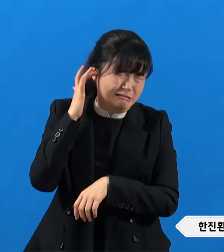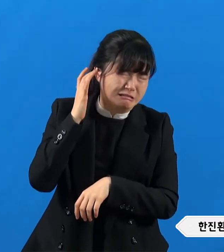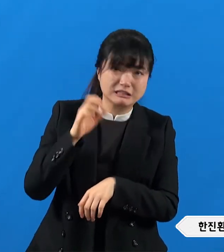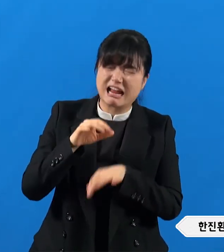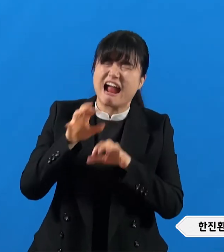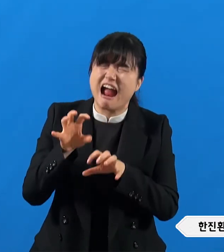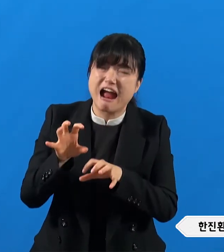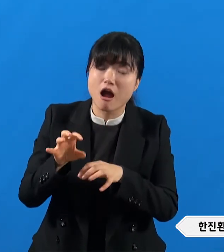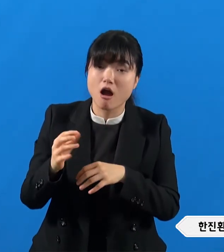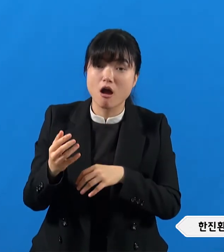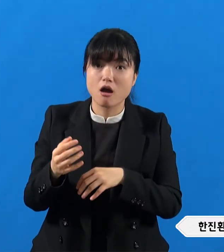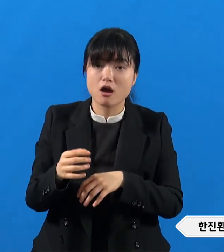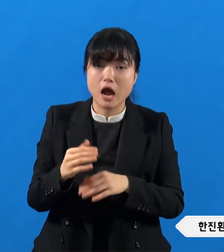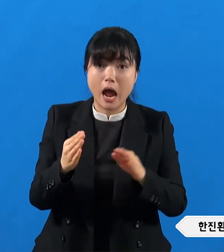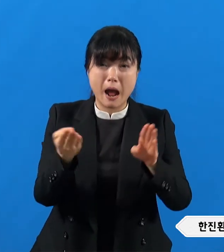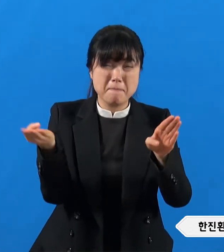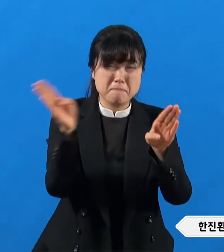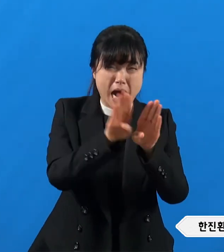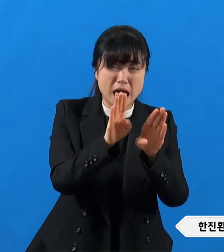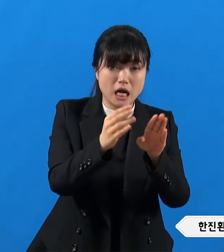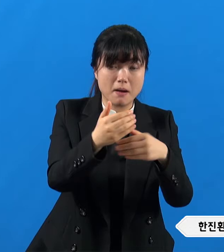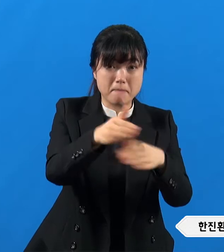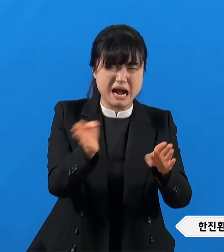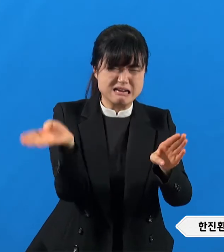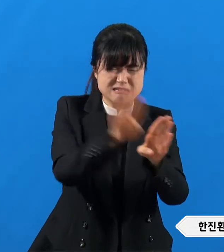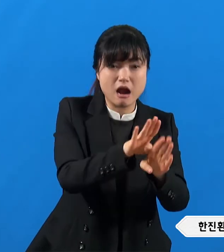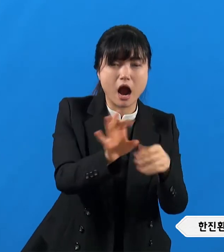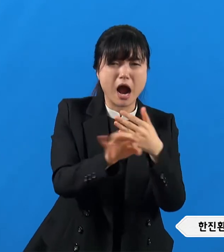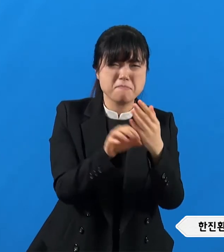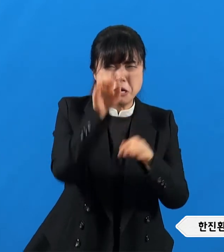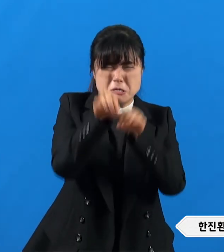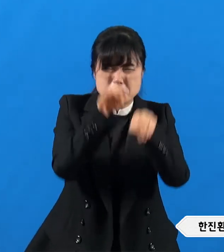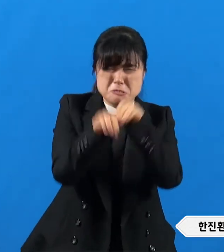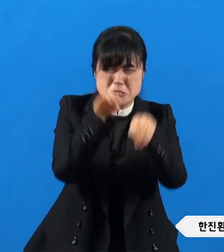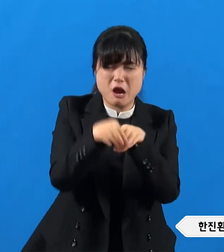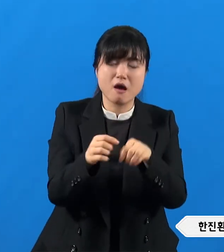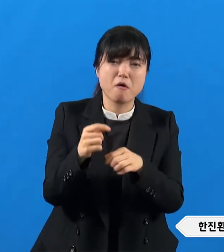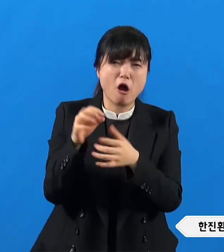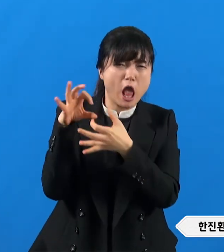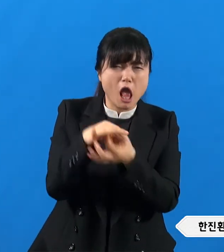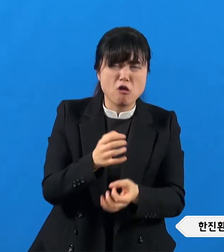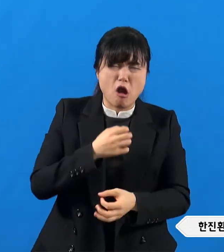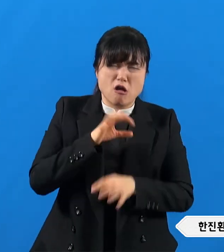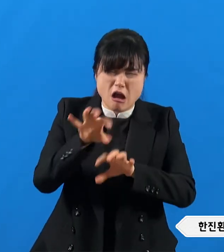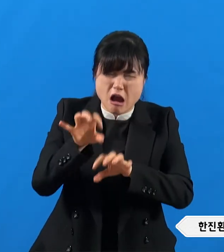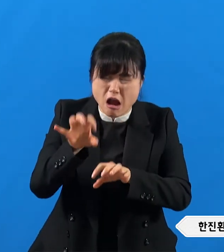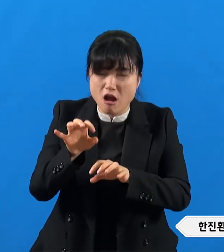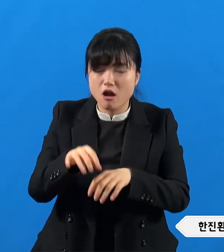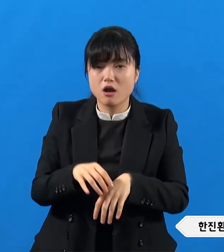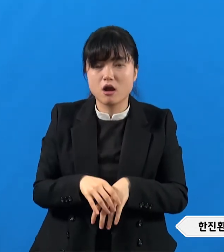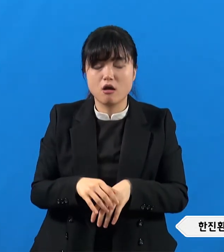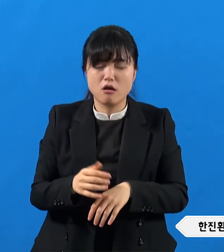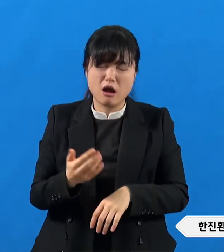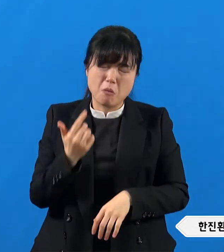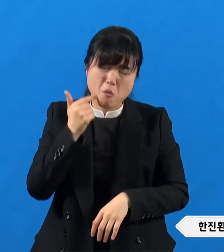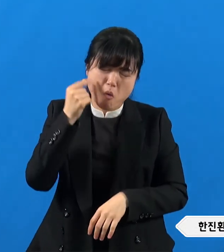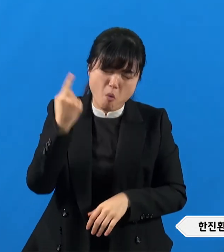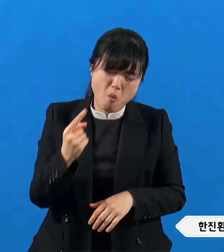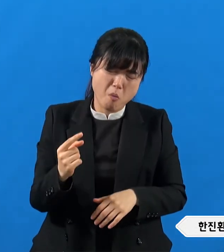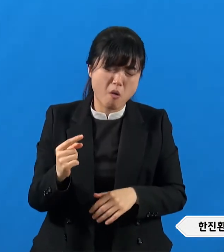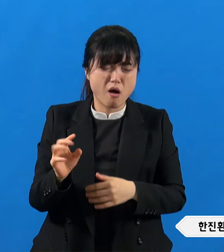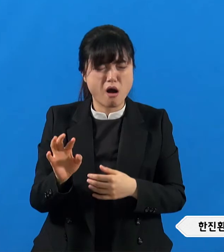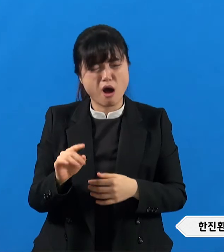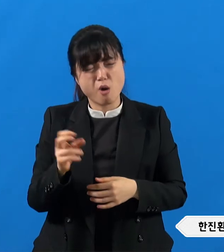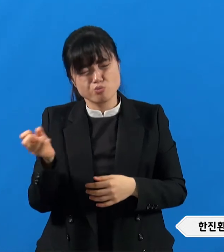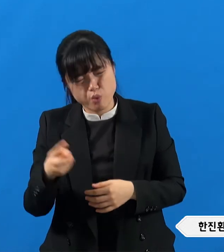겁니다. 방에 가둬놓으면 문을 빡 긁으면서 짖어댄다는 겁니다. 그래서 목사님 신방 온다고 할